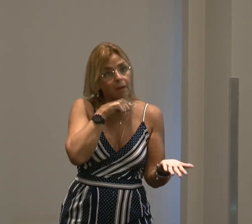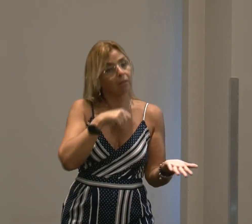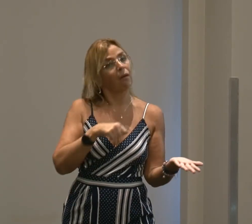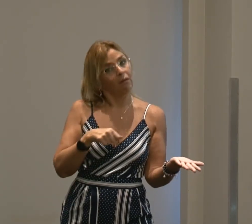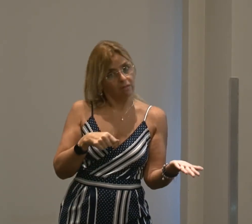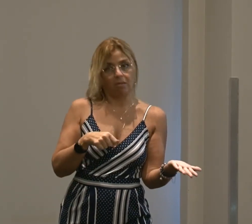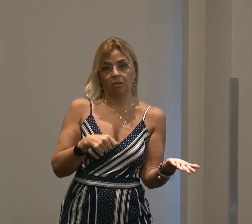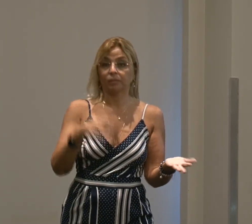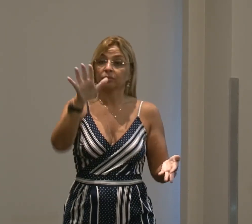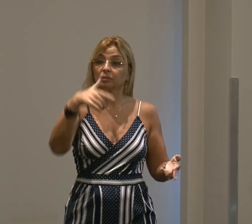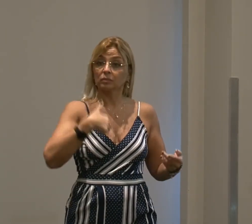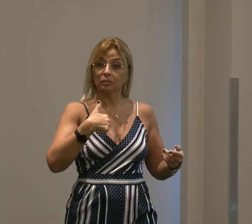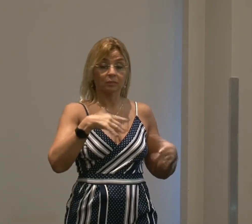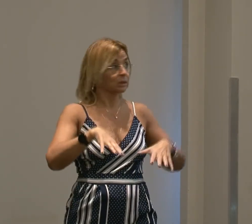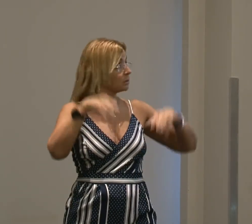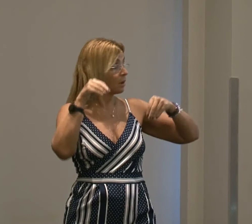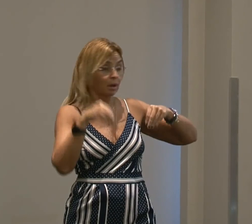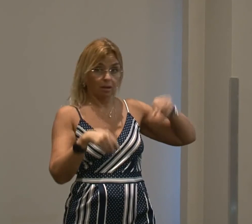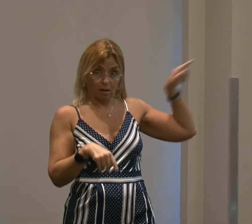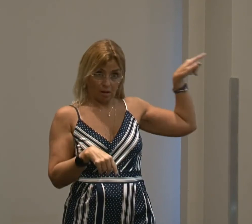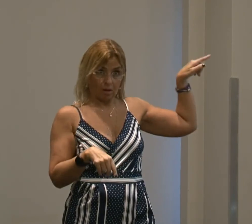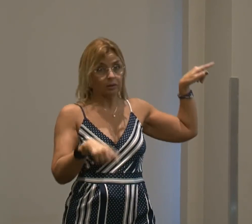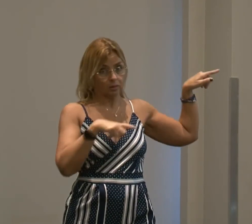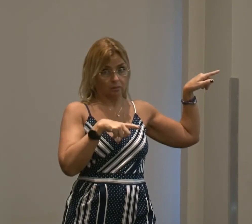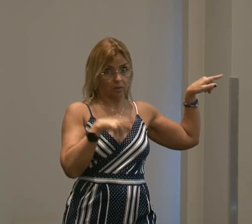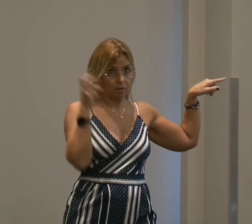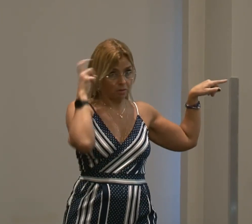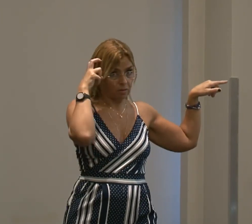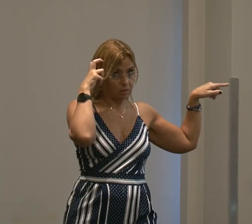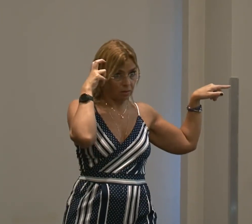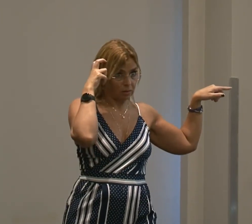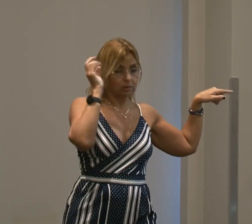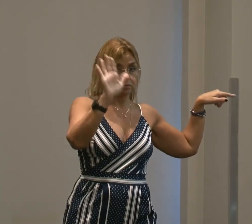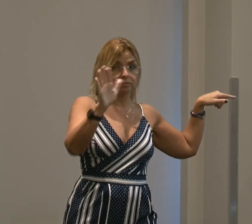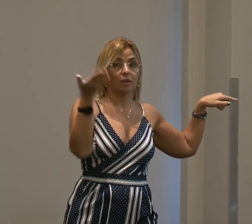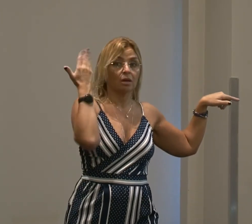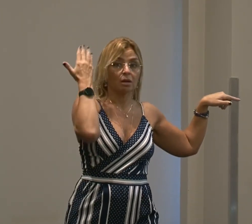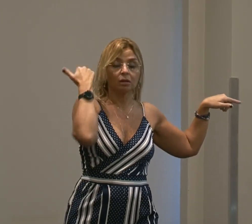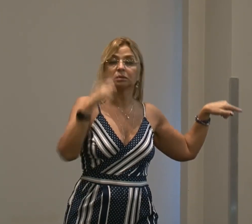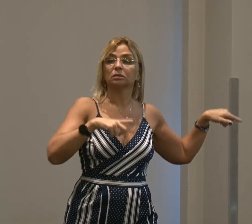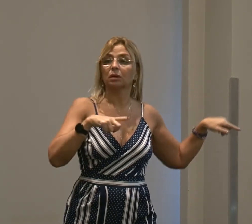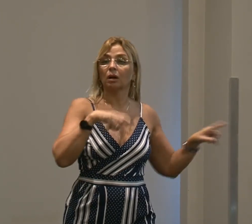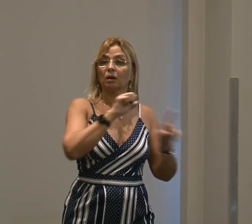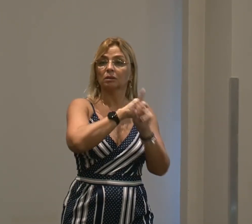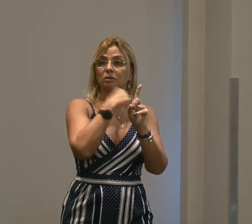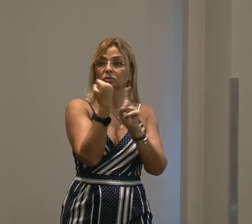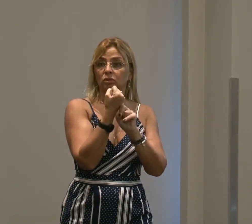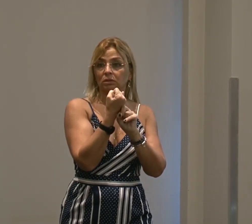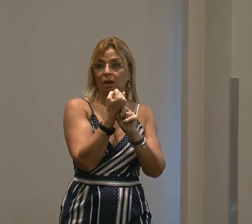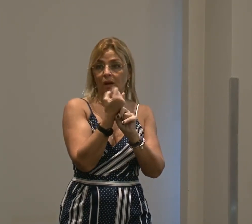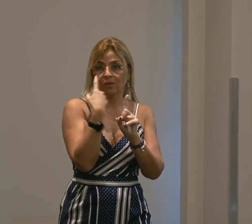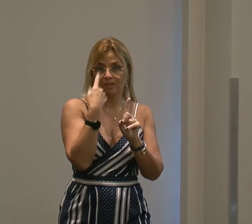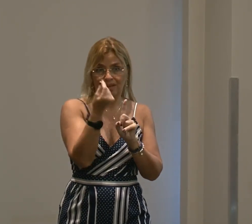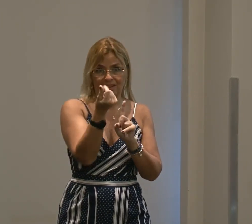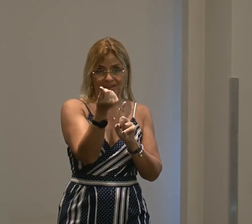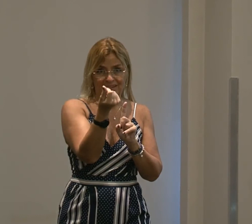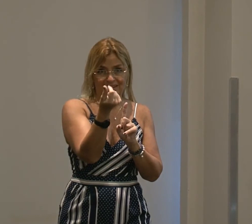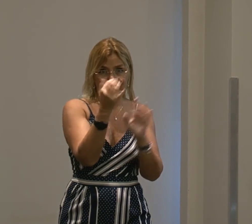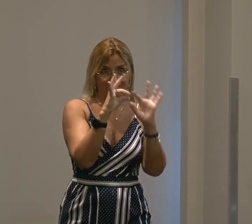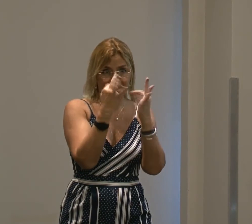sim trabalhar e indicar implante, eles podem sim indicar terapia, mas entender da importância da aquisição linguística dessas crianças. A